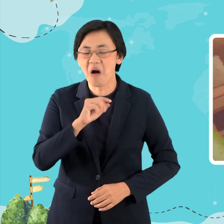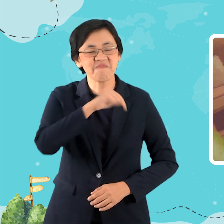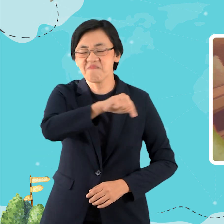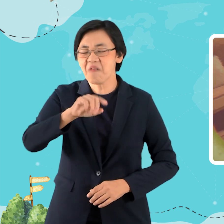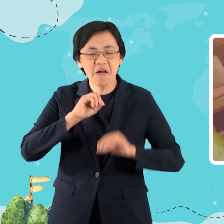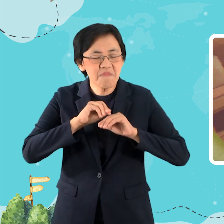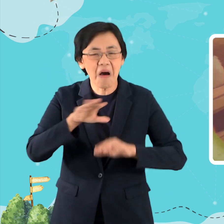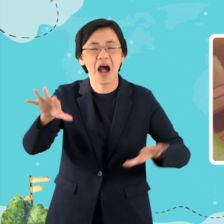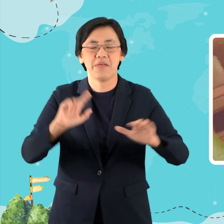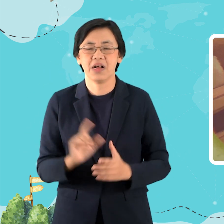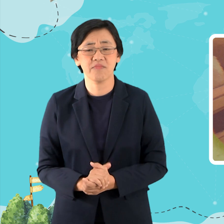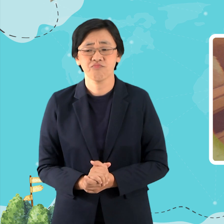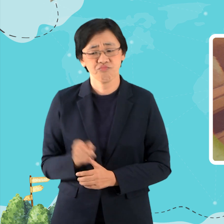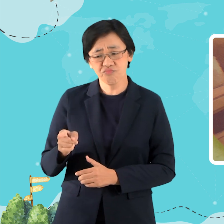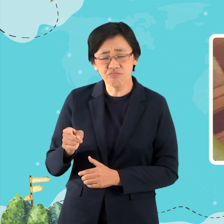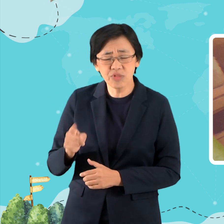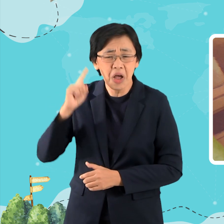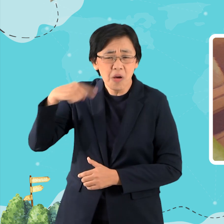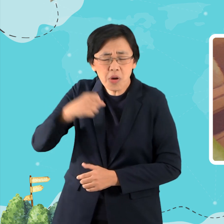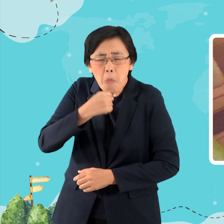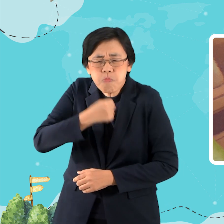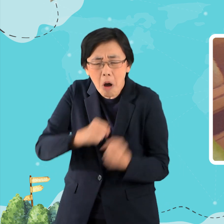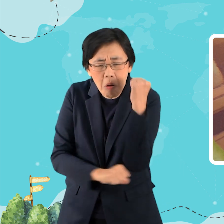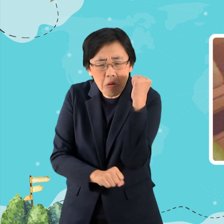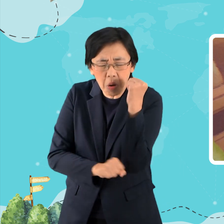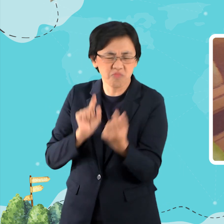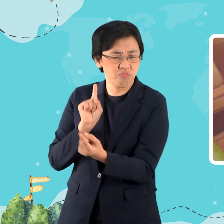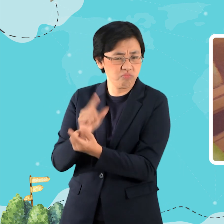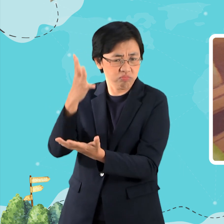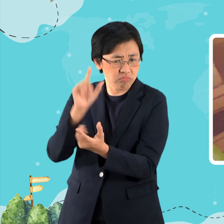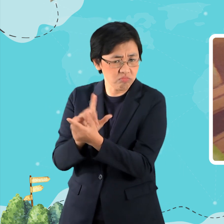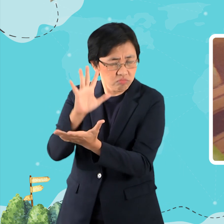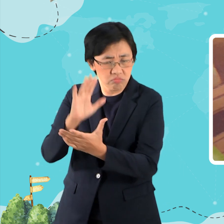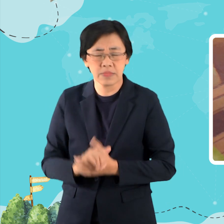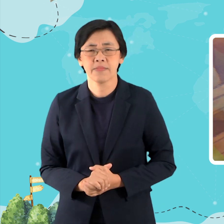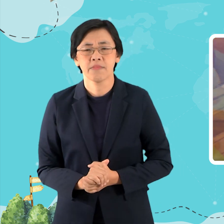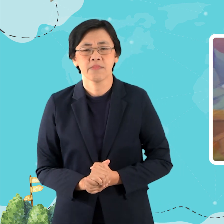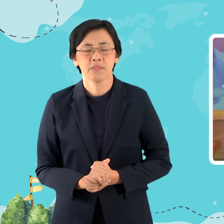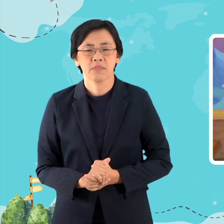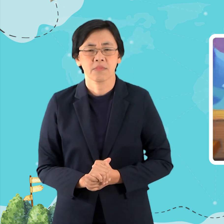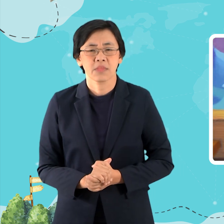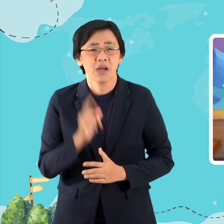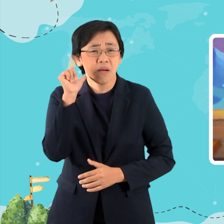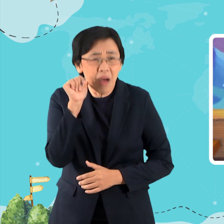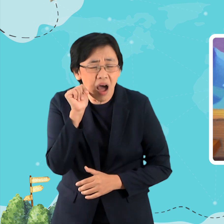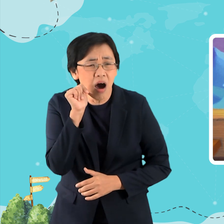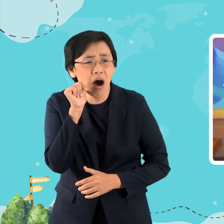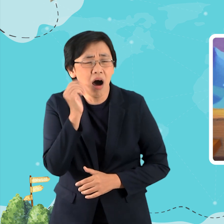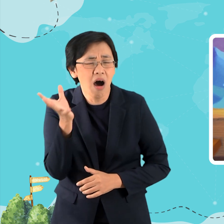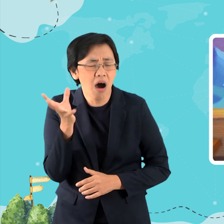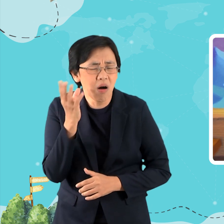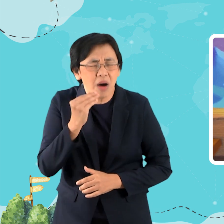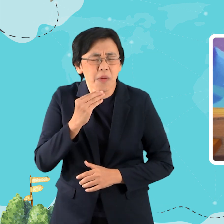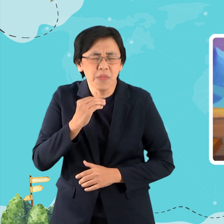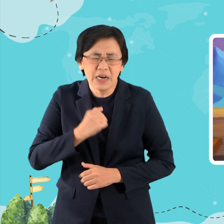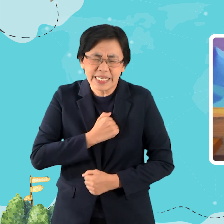างว่าไม่เคยรู้จักผู้หญิงแก่ยากจนคนนี้มาก่อนผู้เป็นแม่หัวใจสล